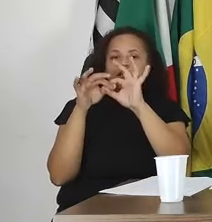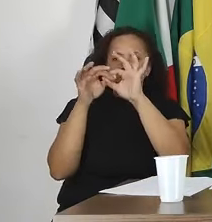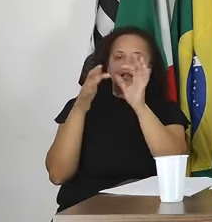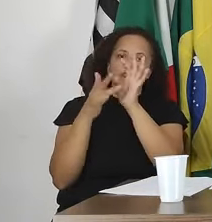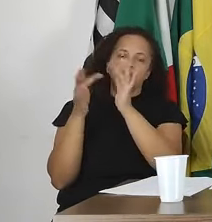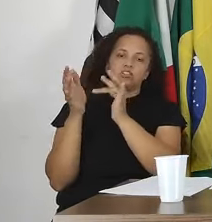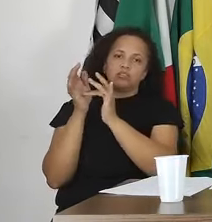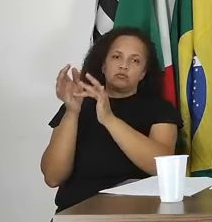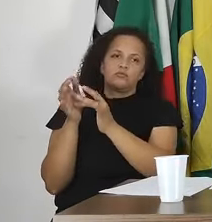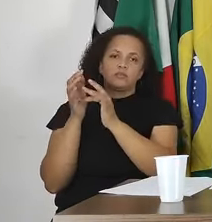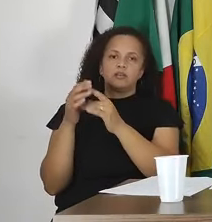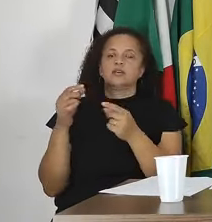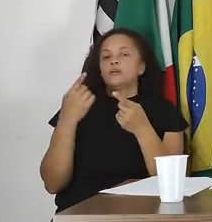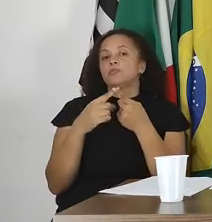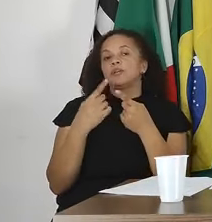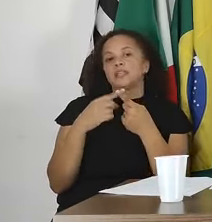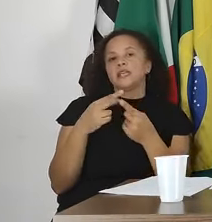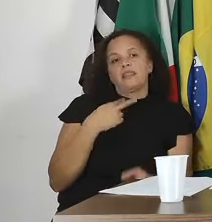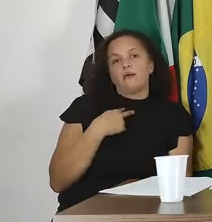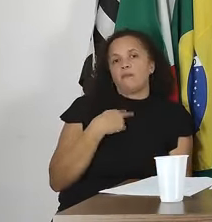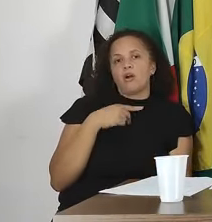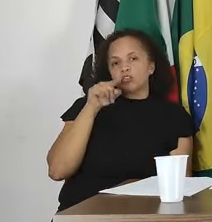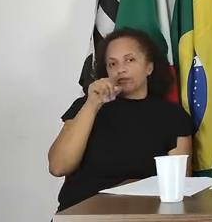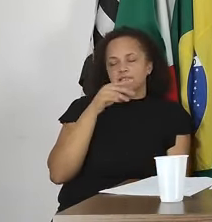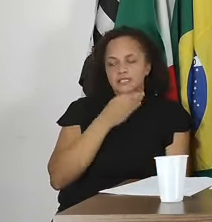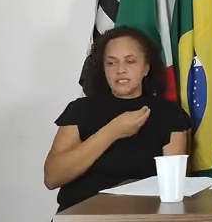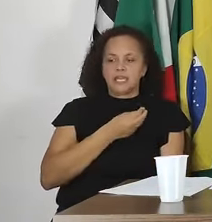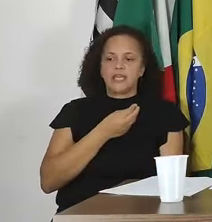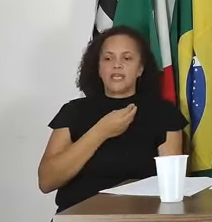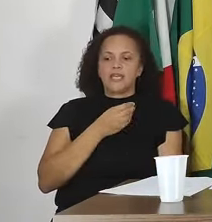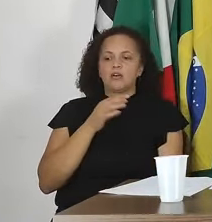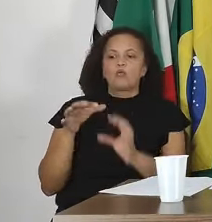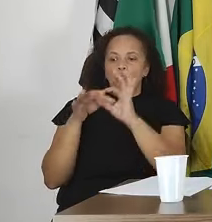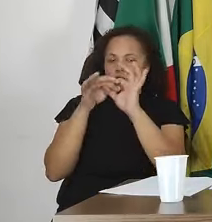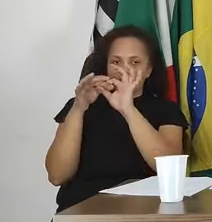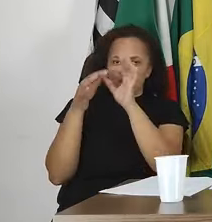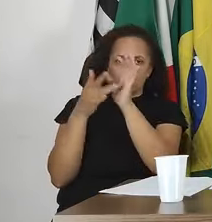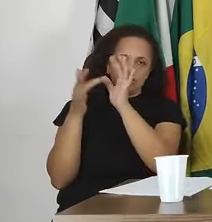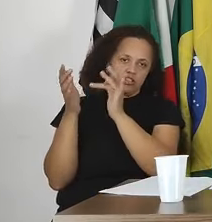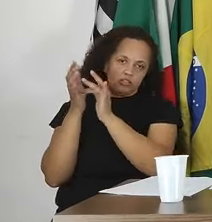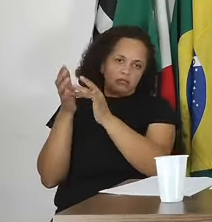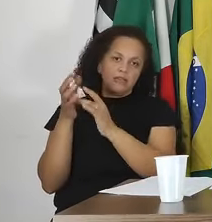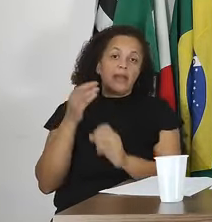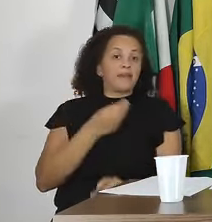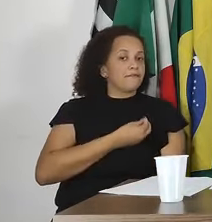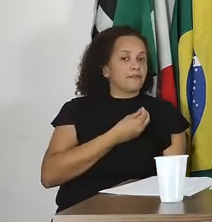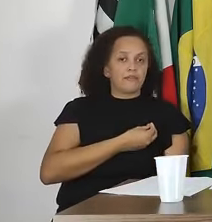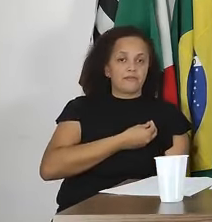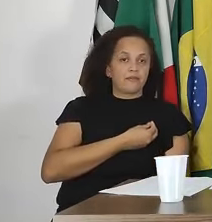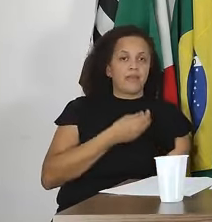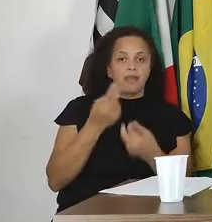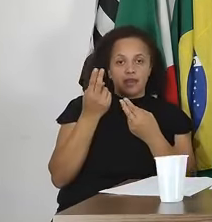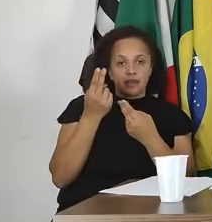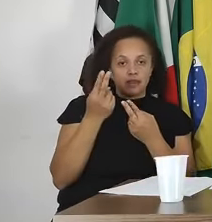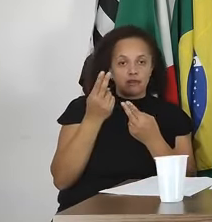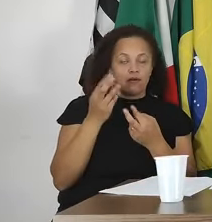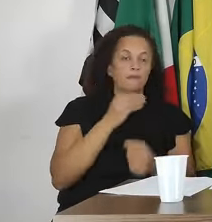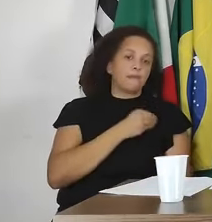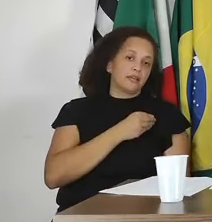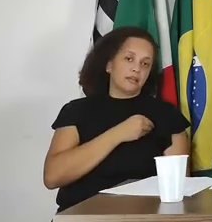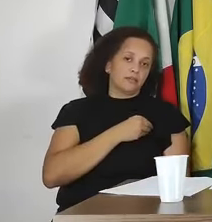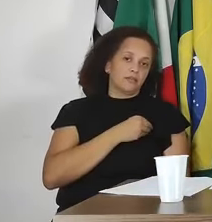Uma prostituta. Não por certo. Ou não sabeis que o que se ajunta com a meretriz faz seu